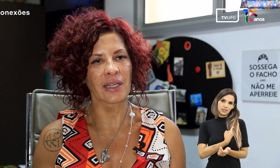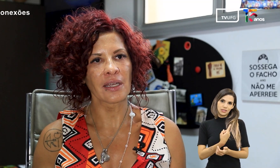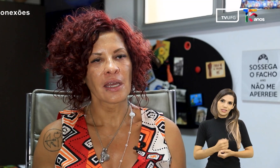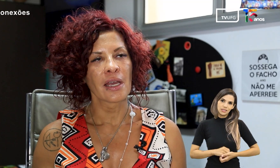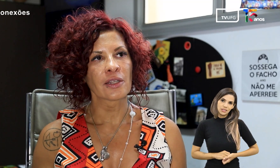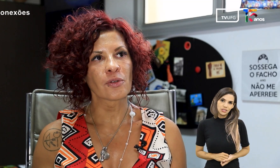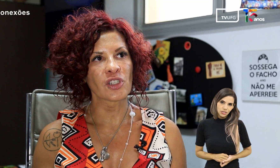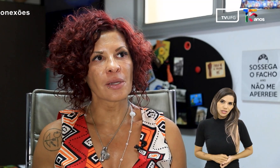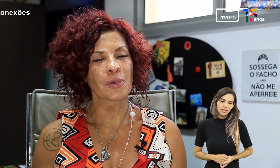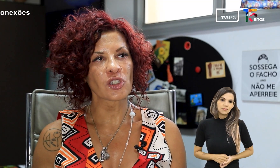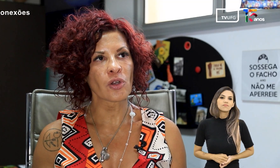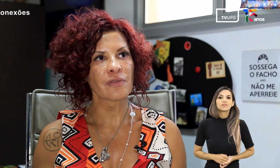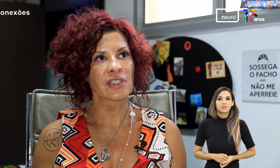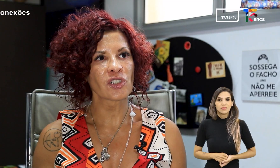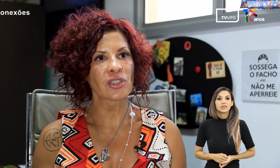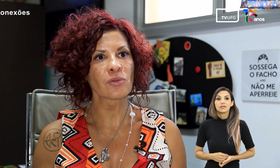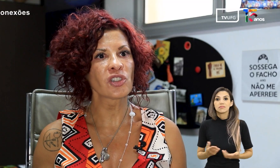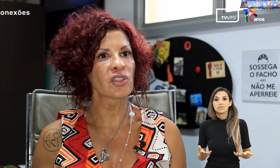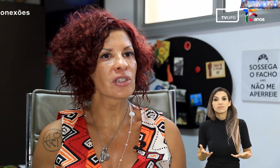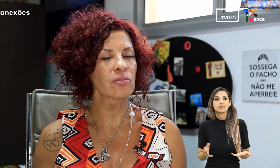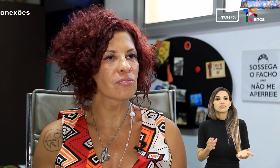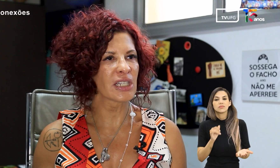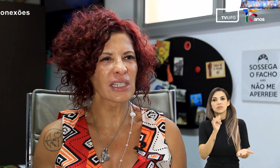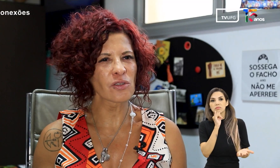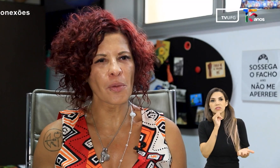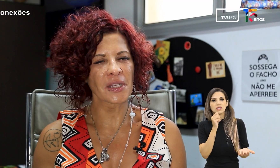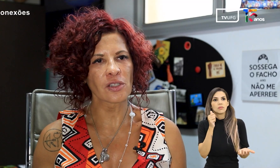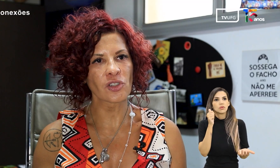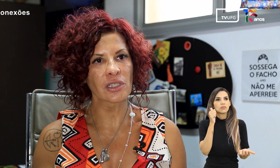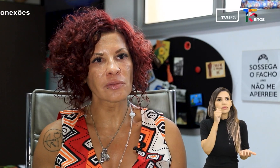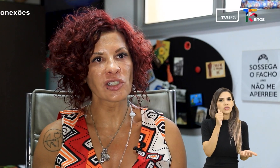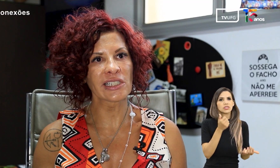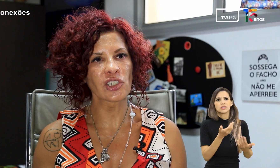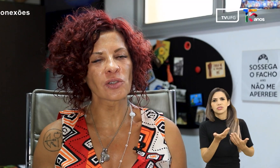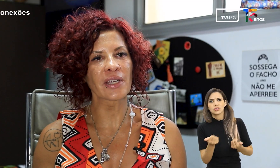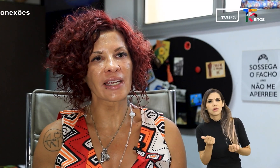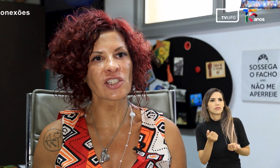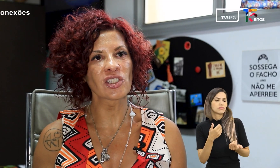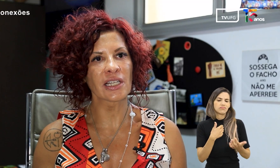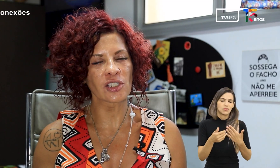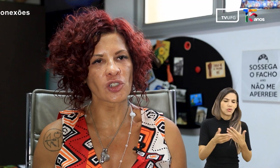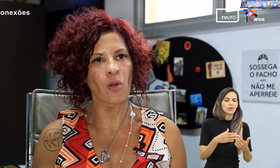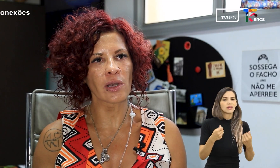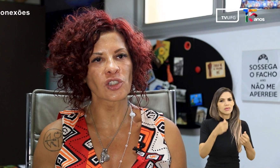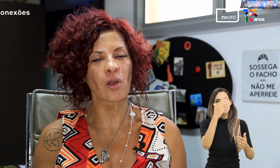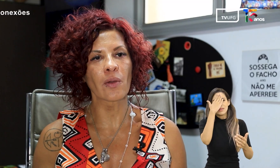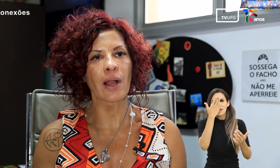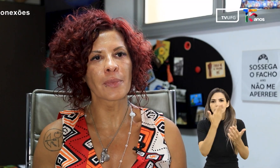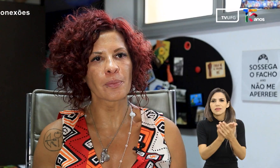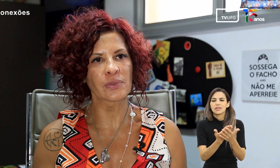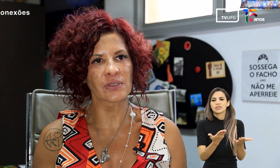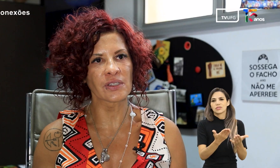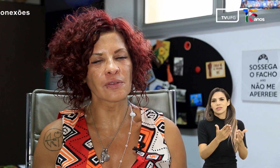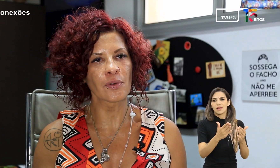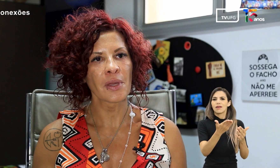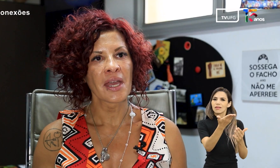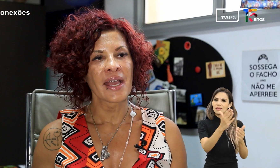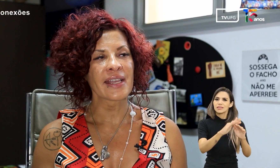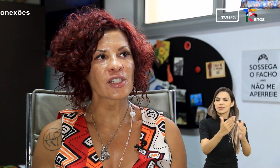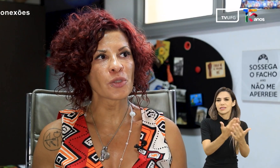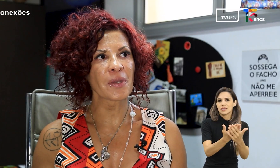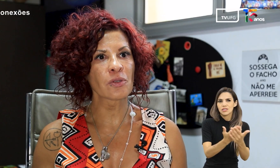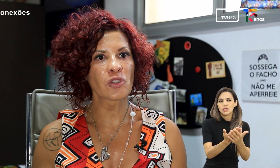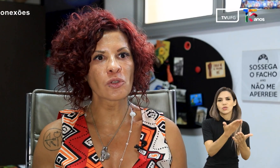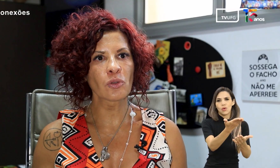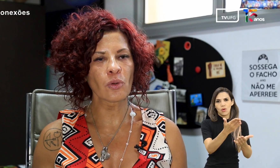também, né? Eu diria para jovens, não meninas ou meninos, que não desistam, que acreditem na escola. A escola é um caminho possível